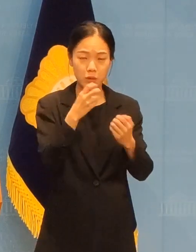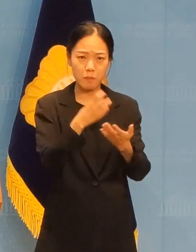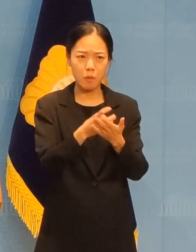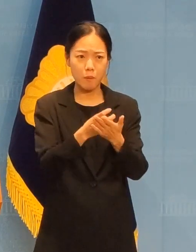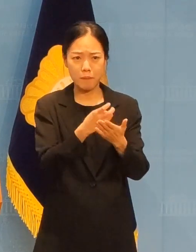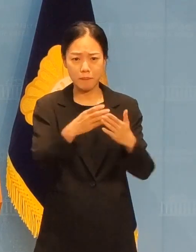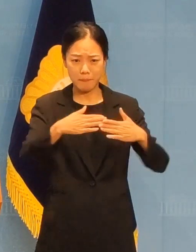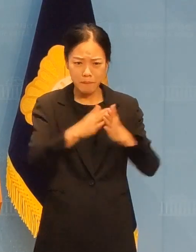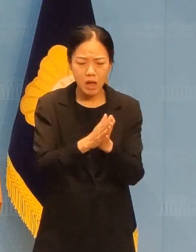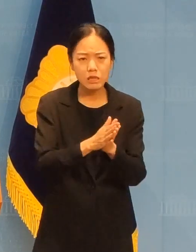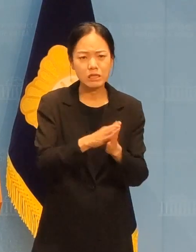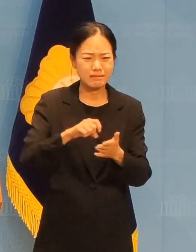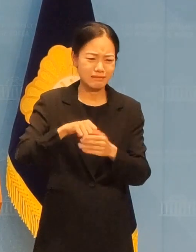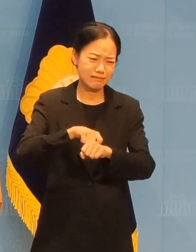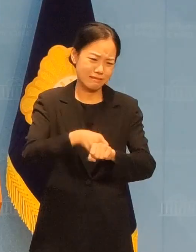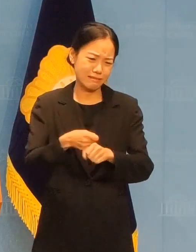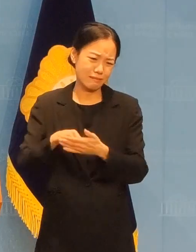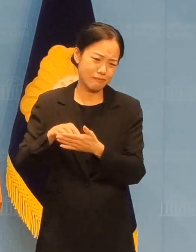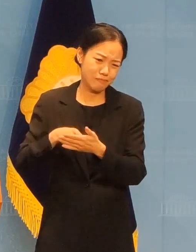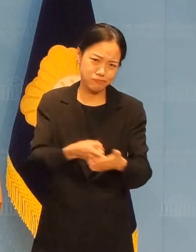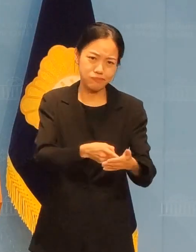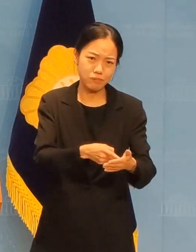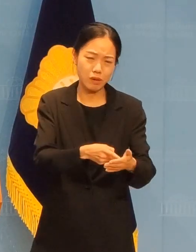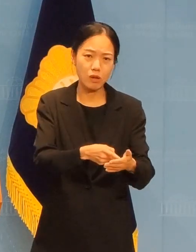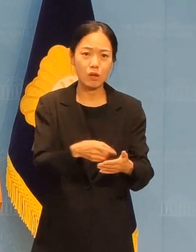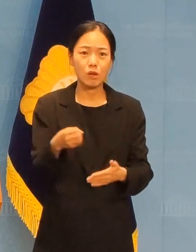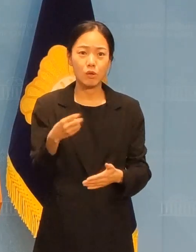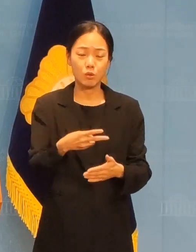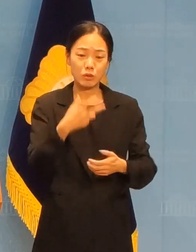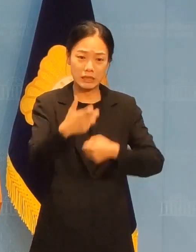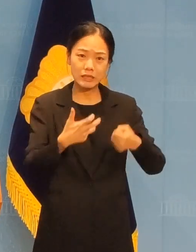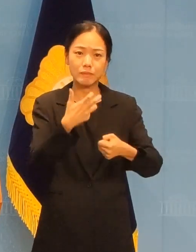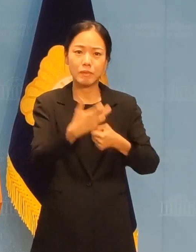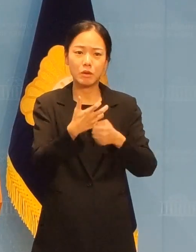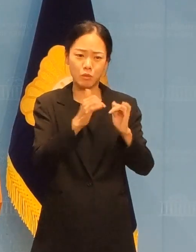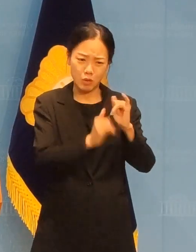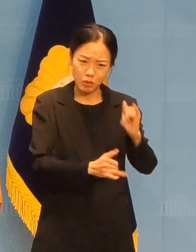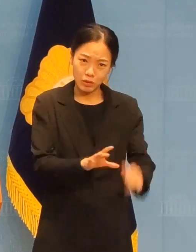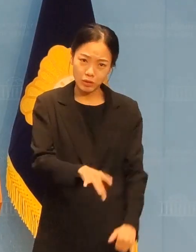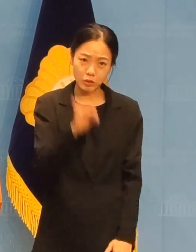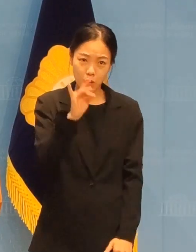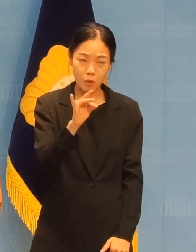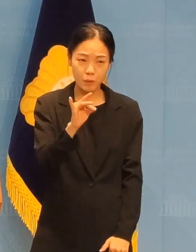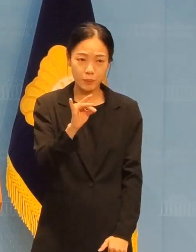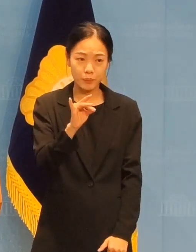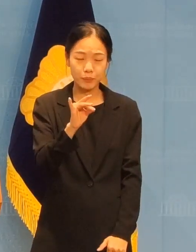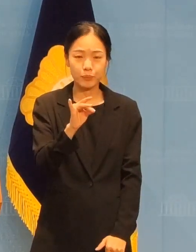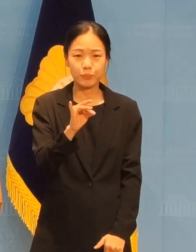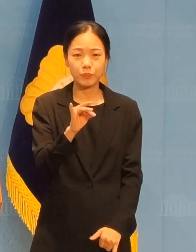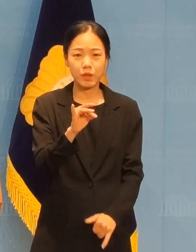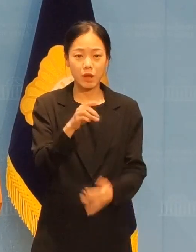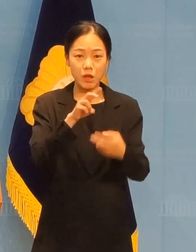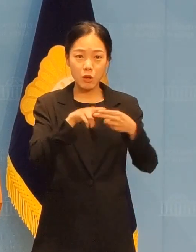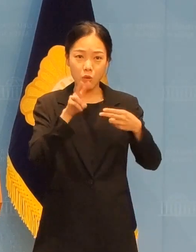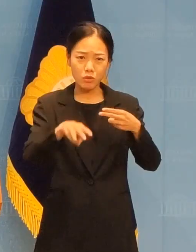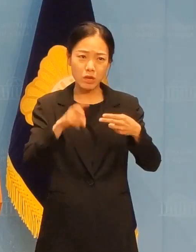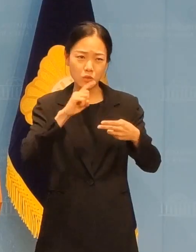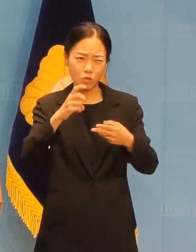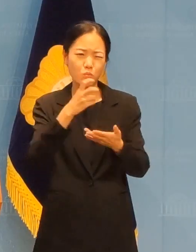것도 모자라 이제는 78년 만의 새 역사, 훨씬 좋아진